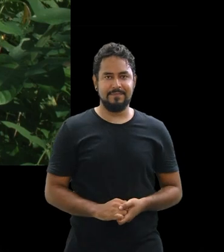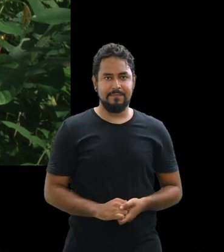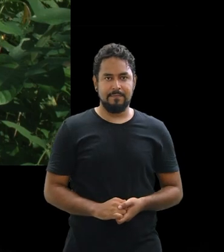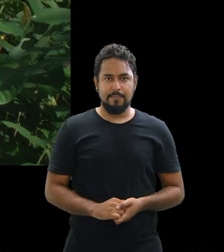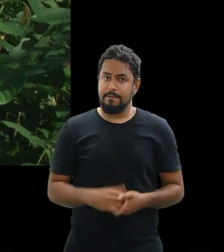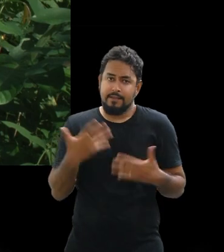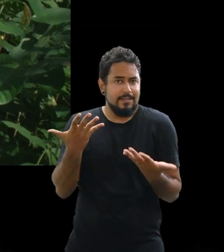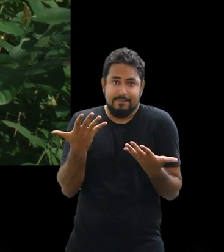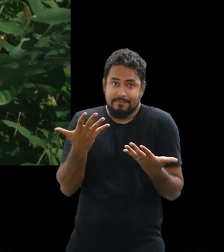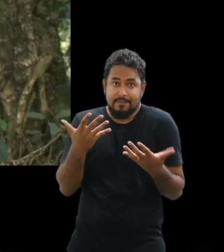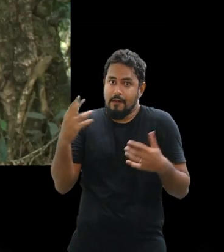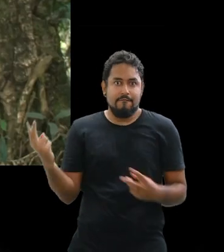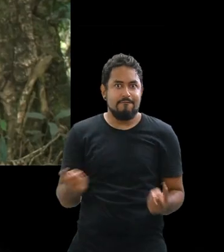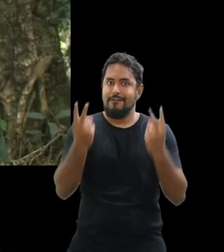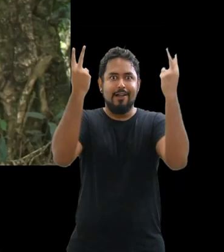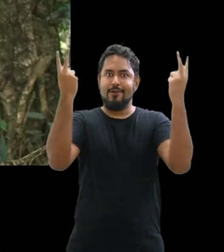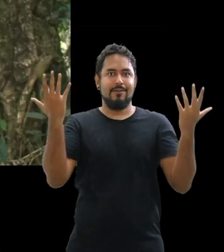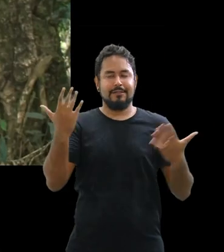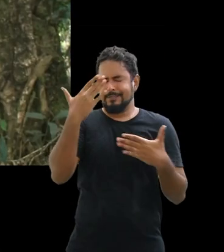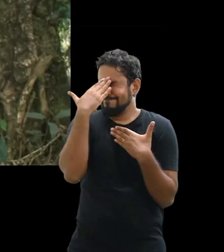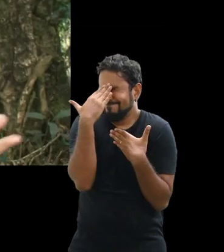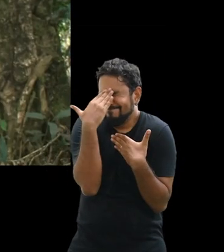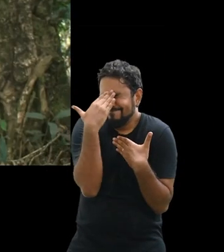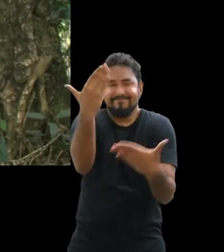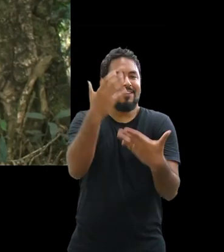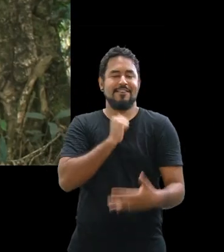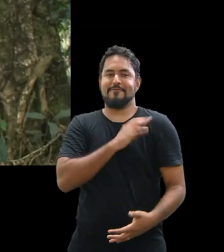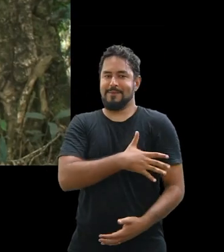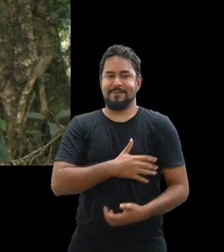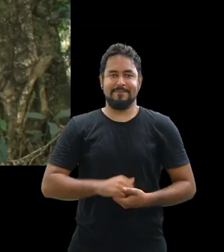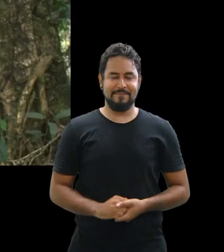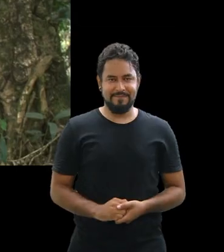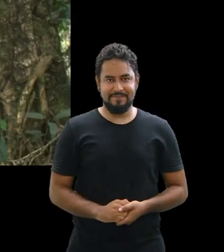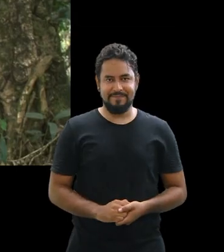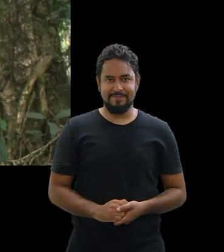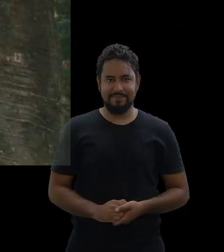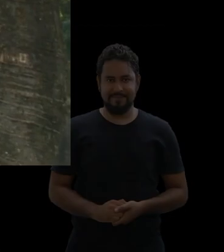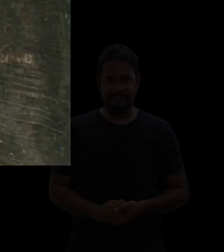E isso não tem preço, né? É muito gratificante. Não tem palavras para agradecer ao IFPE.